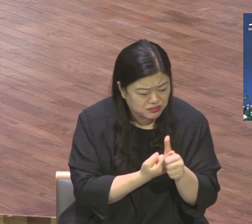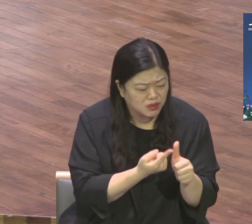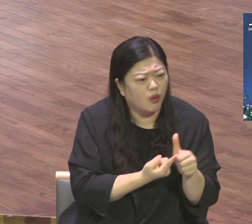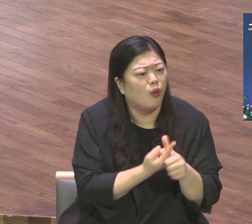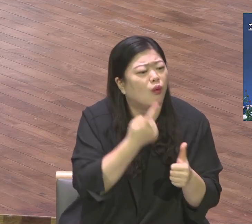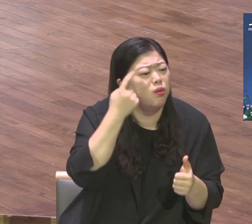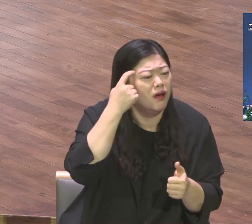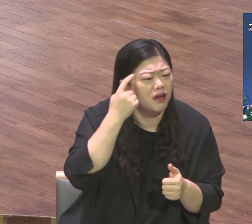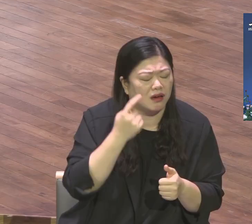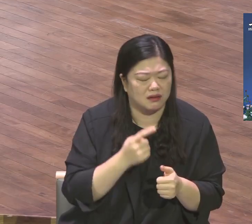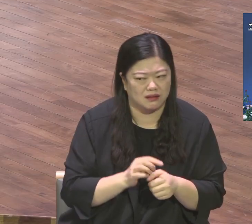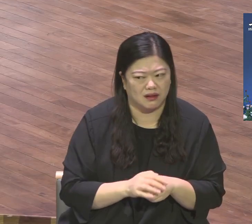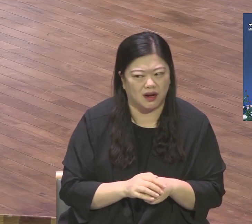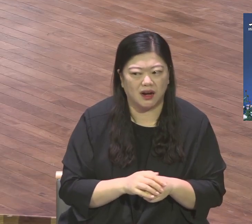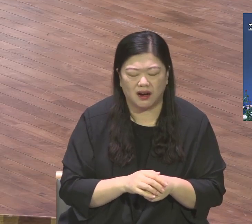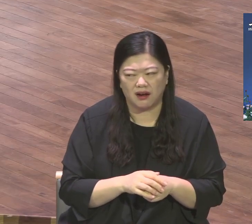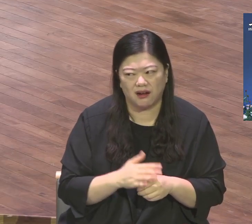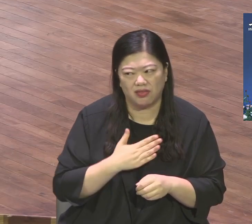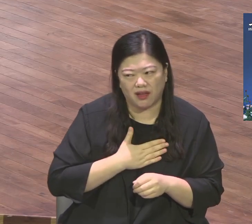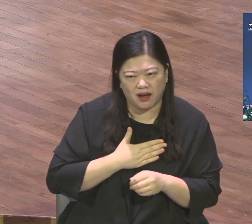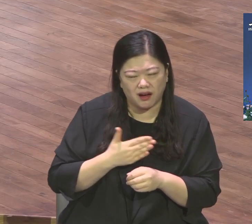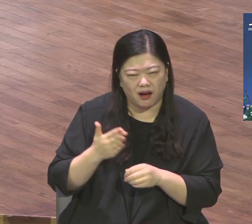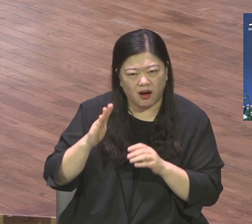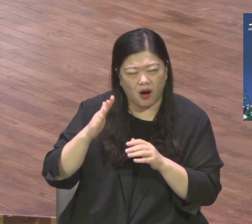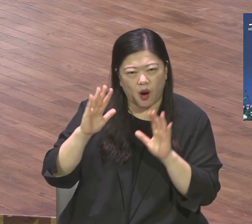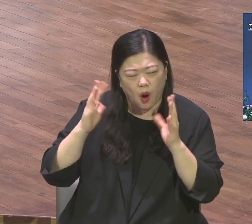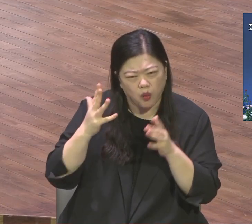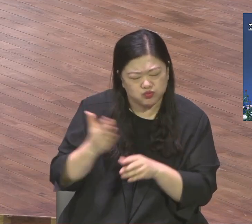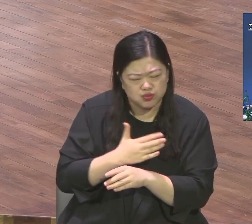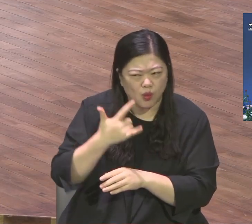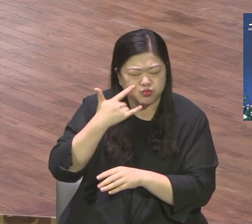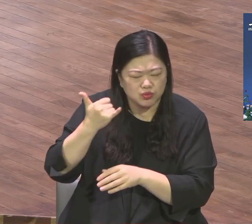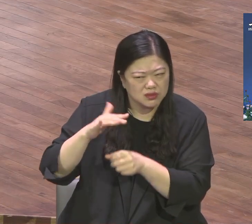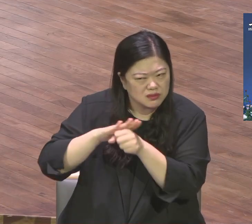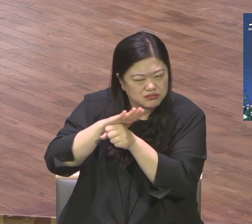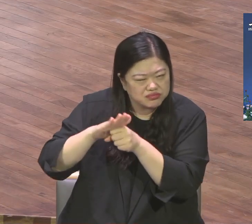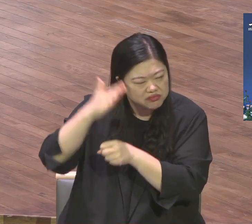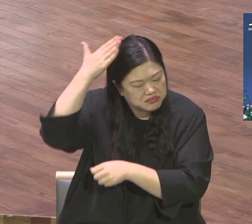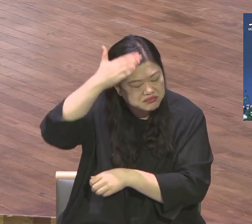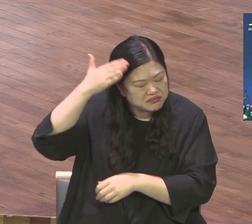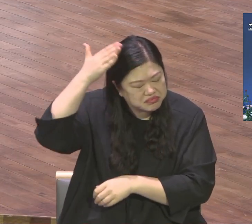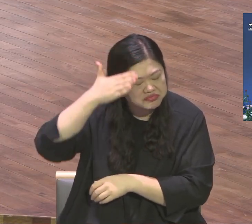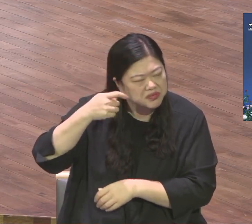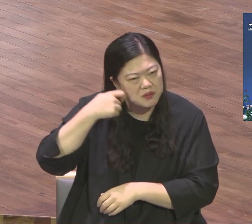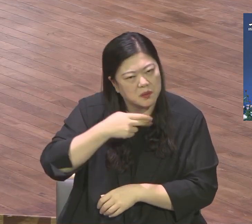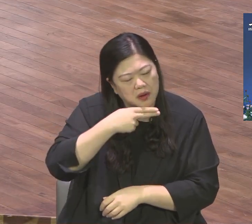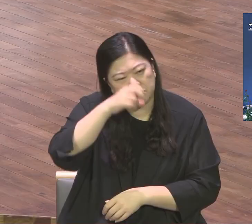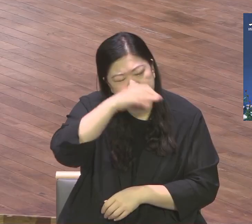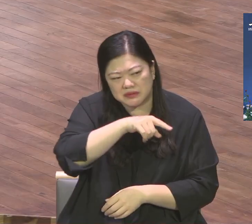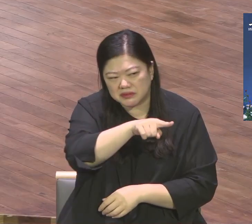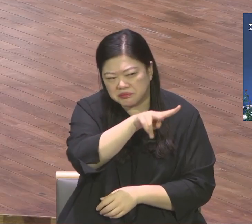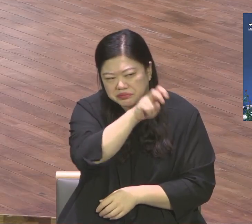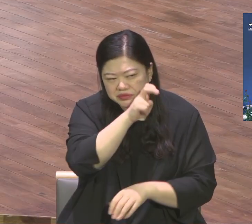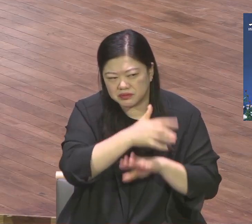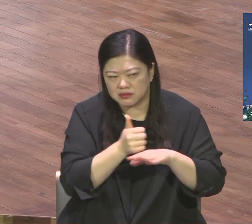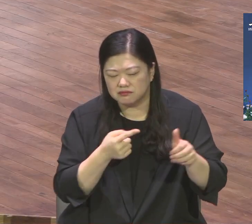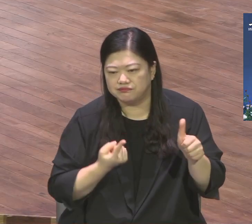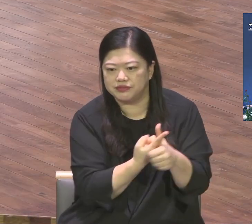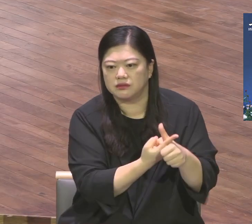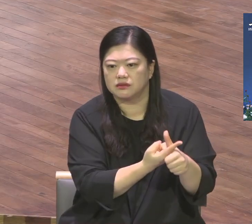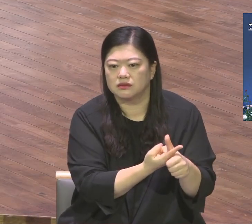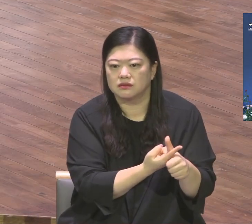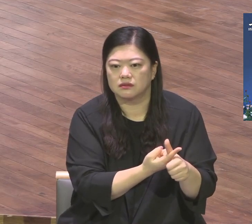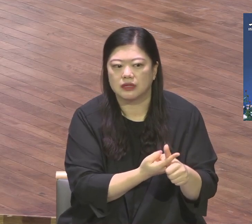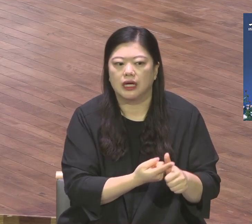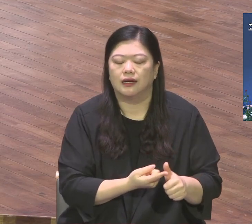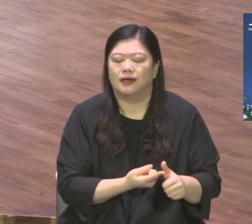그 하나님이 당신 사랑합니다. 사랑 단어 자체가 이해가 안 돼. 왜? 다 받은 적이